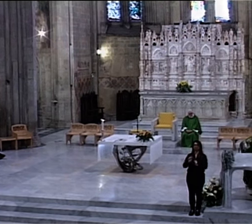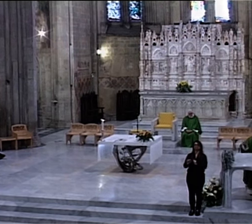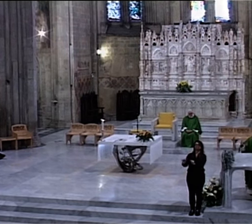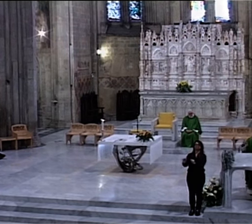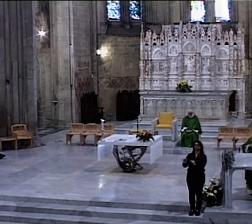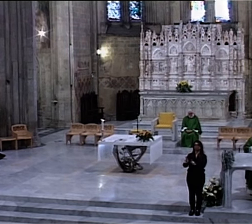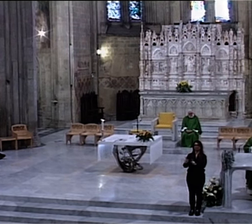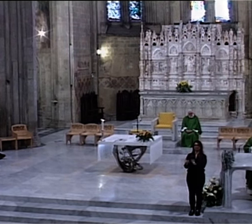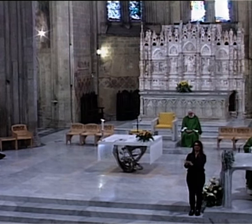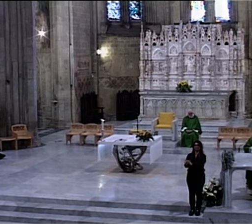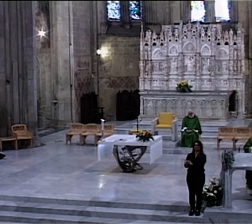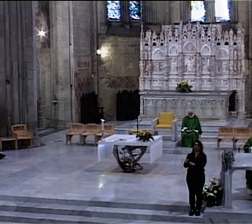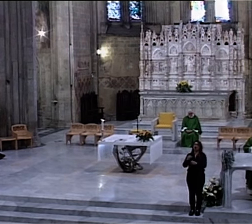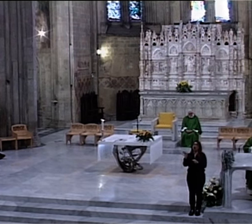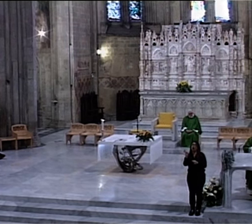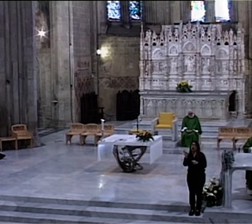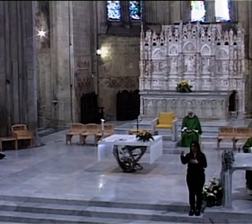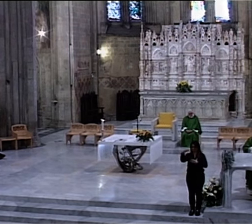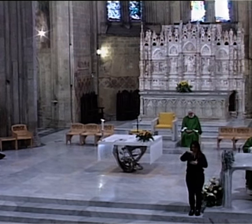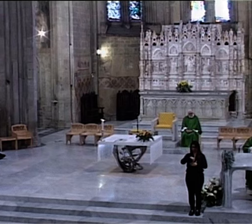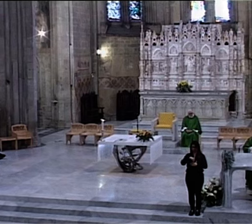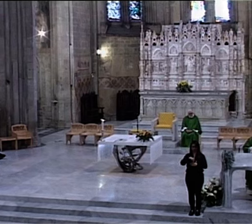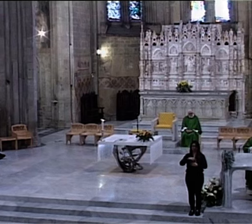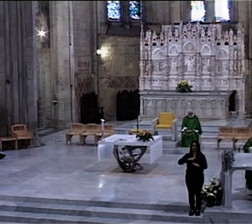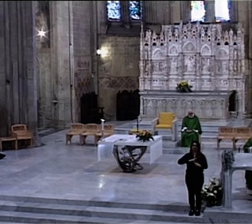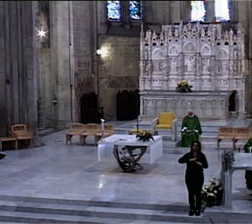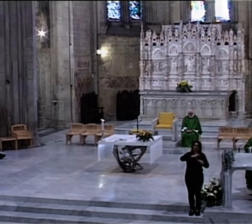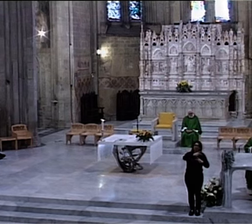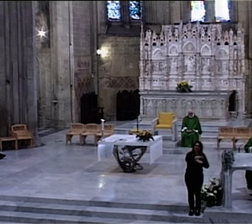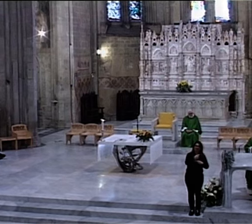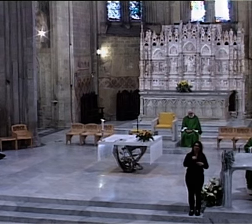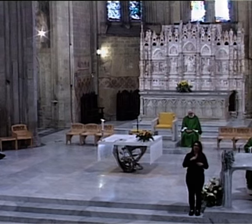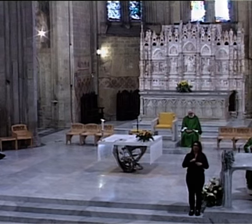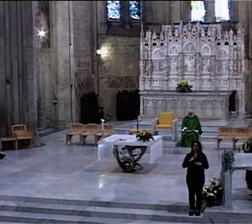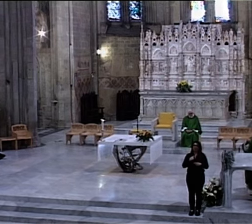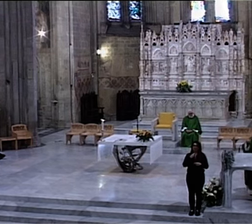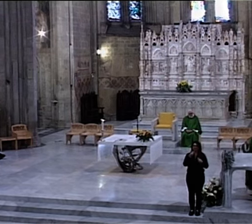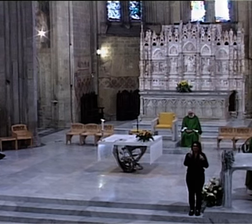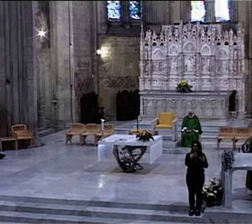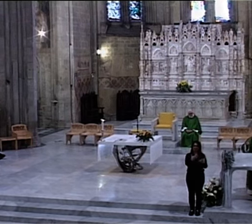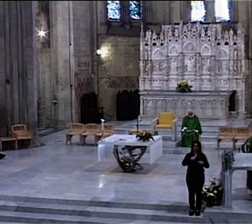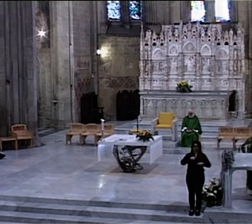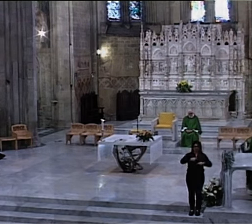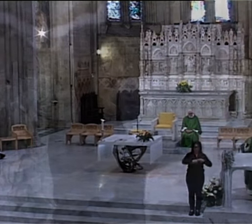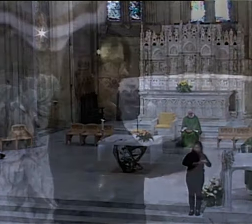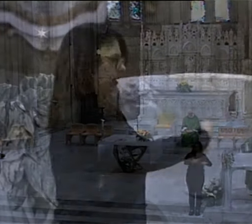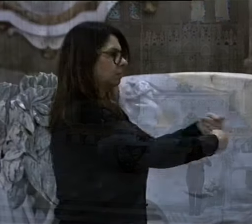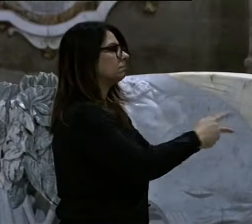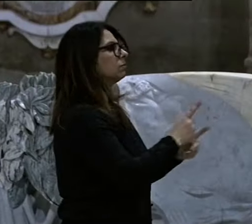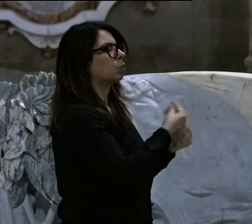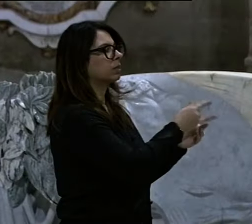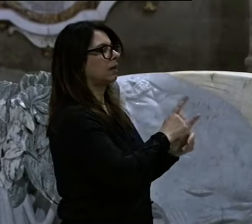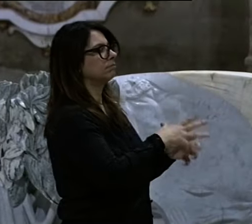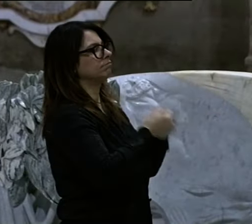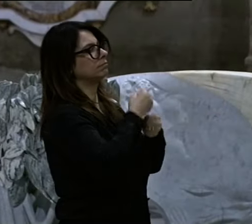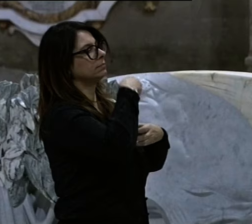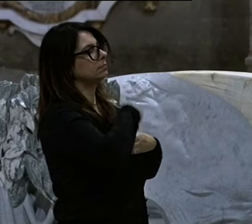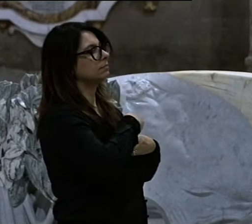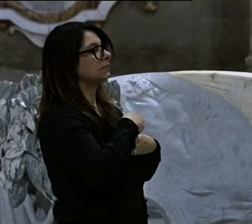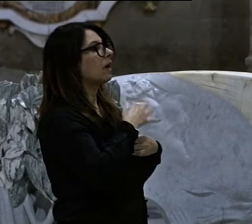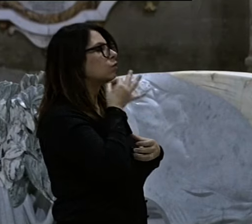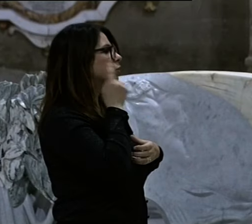non riusciamo a trasmetterla, a comunicarla, a testimoniarla, e allora non si riesce a